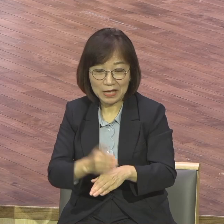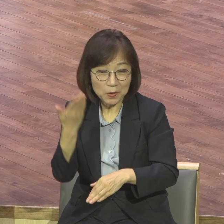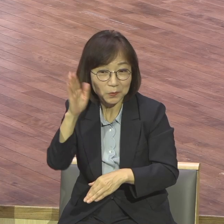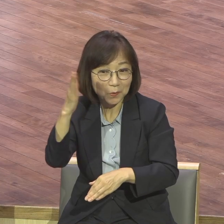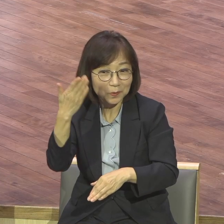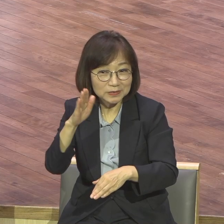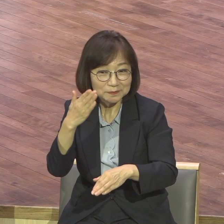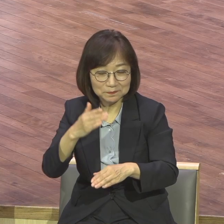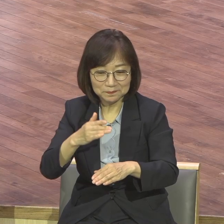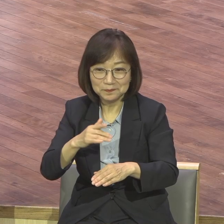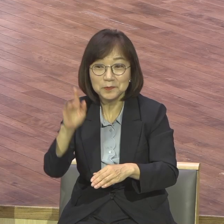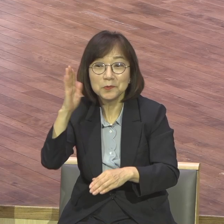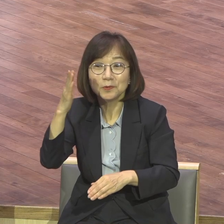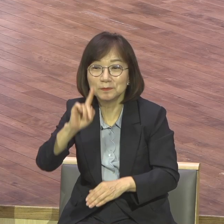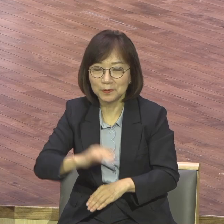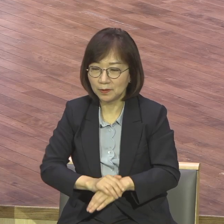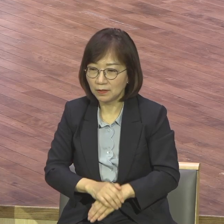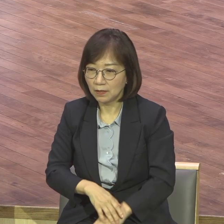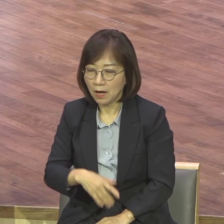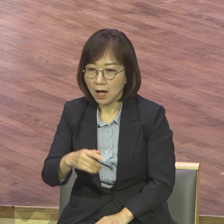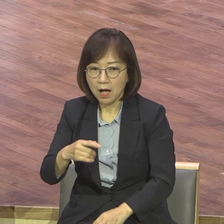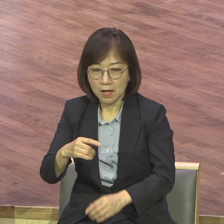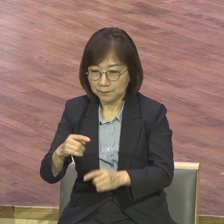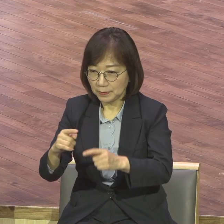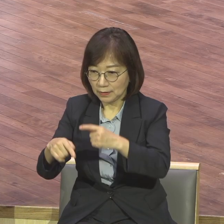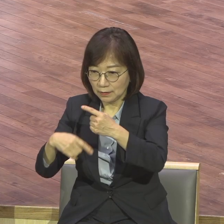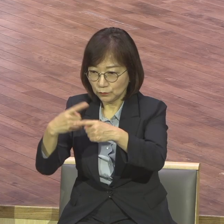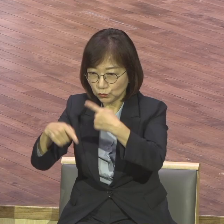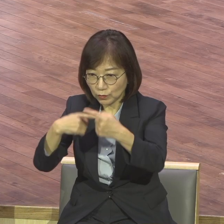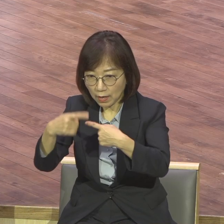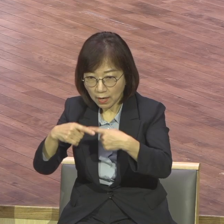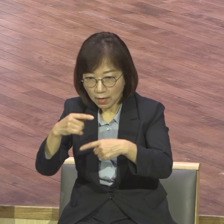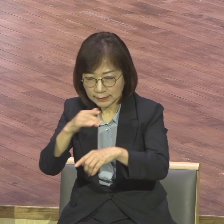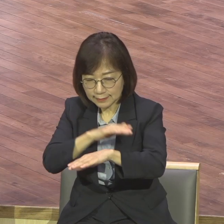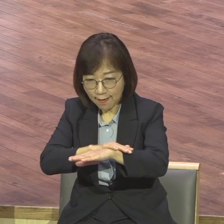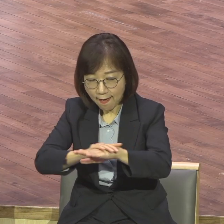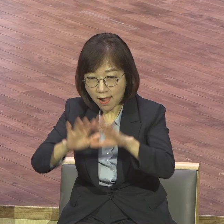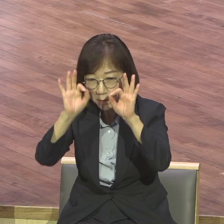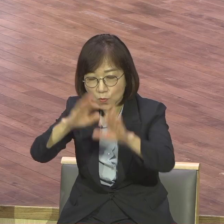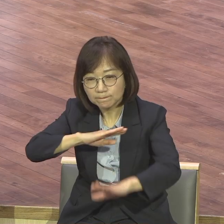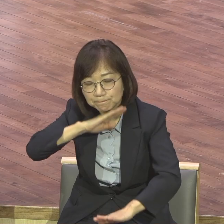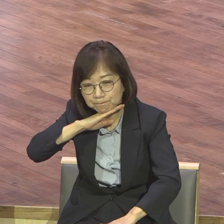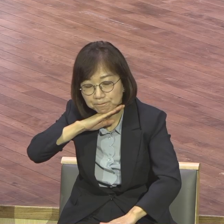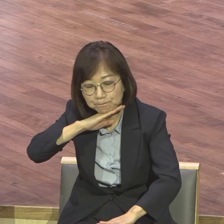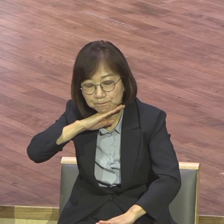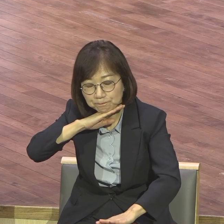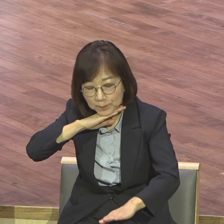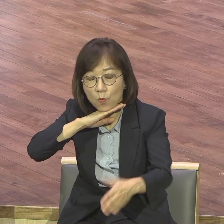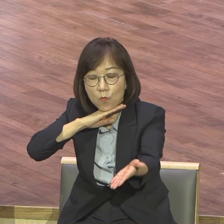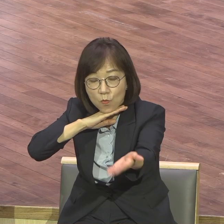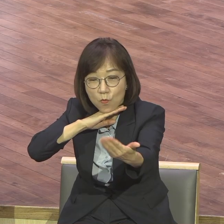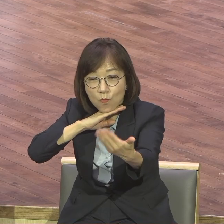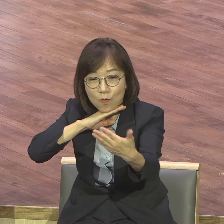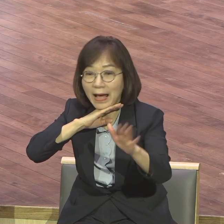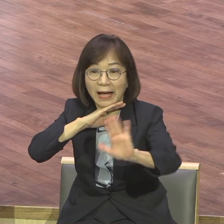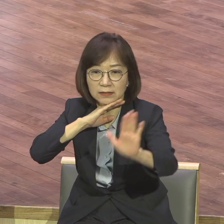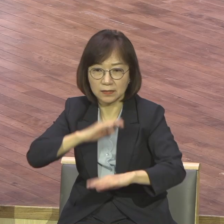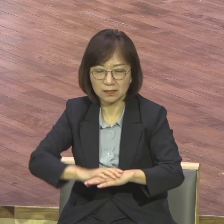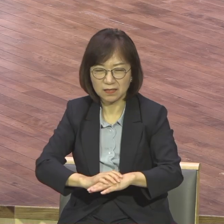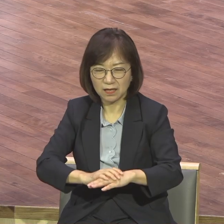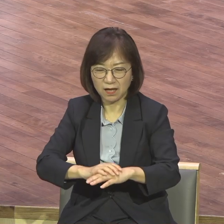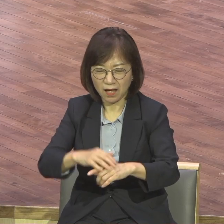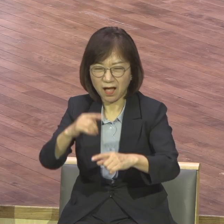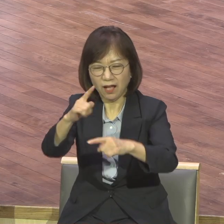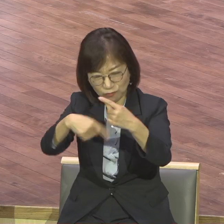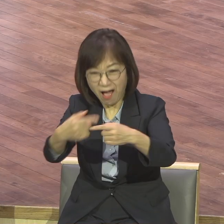것보다도 내가 무슨 말하지 다 말하고 준비합니다. 들은 자세가 안 돼 있기 때문에 그